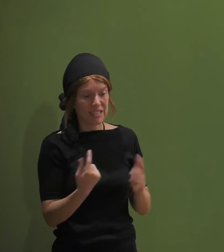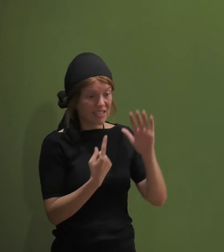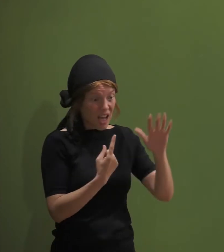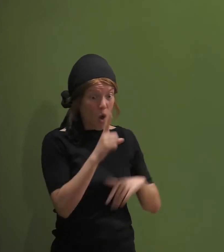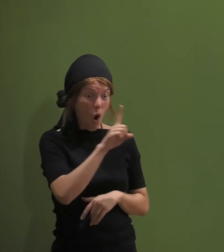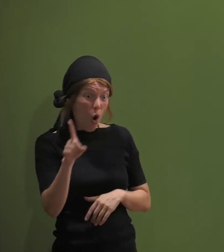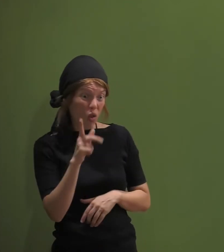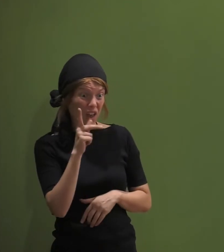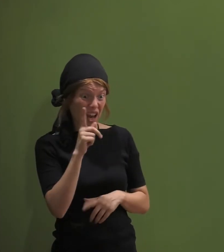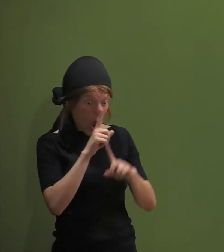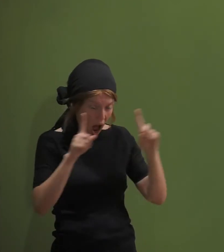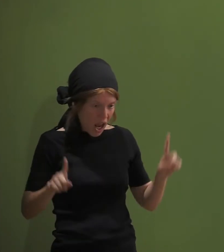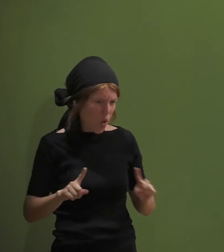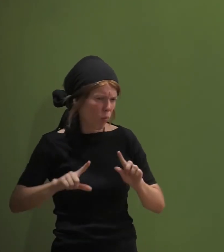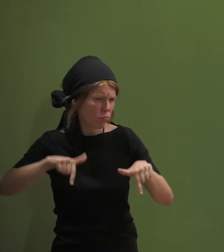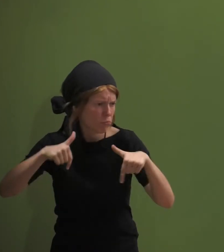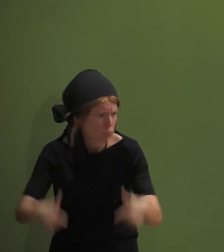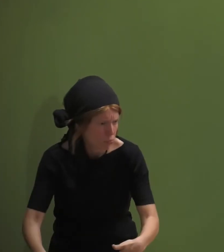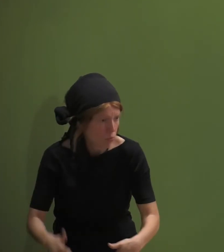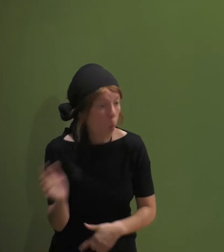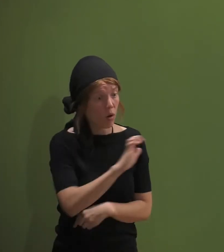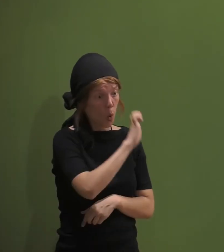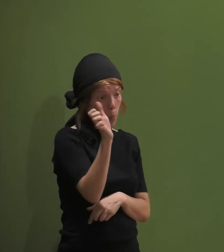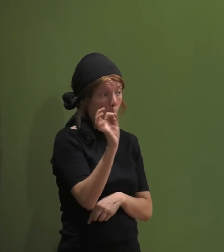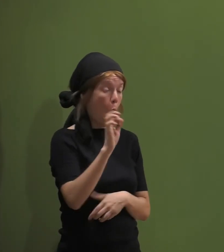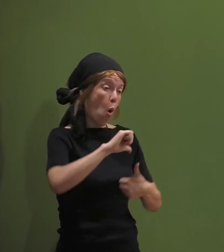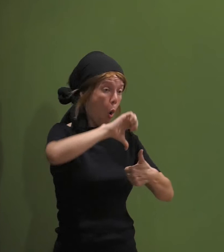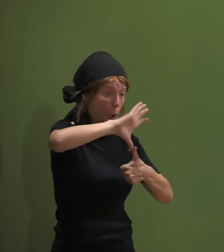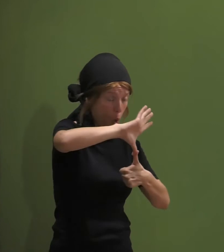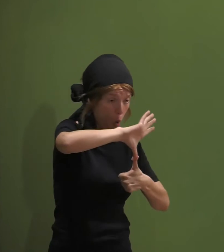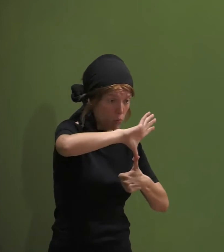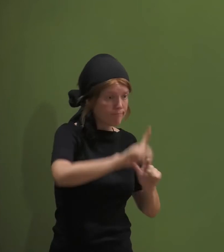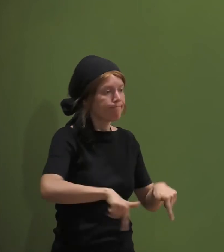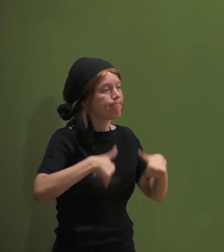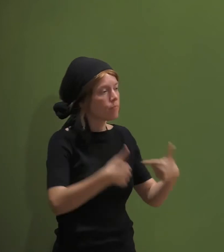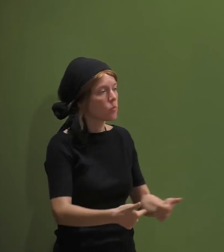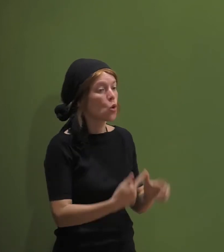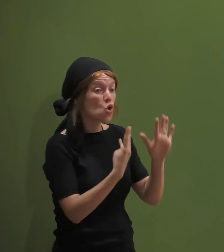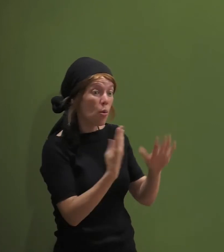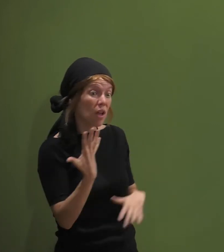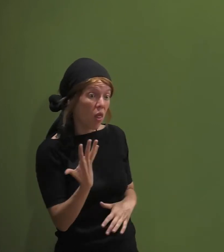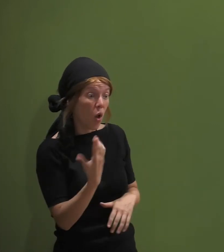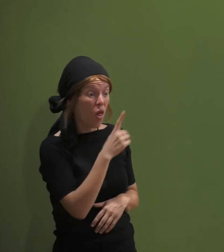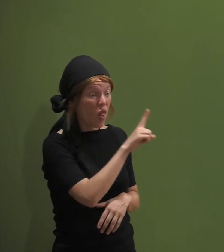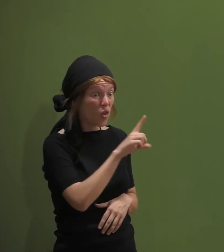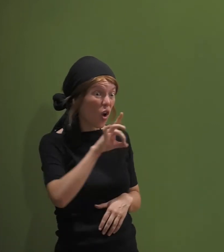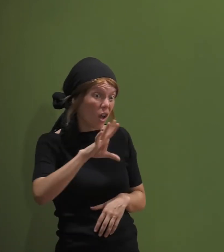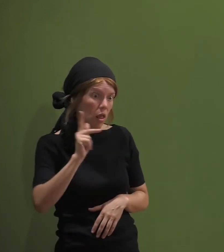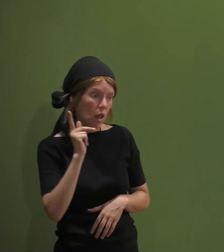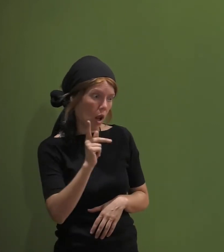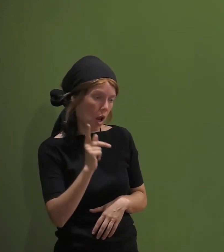6 a 11 kilos de alimentos al año, mientras que uno europeo o norteamericano tira a la basura entre 95 y 115